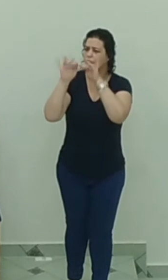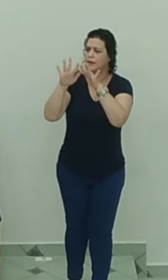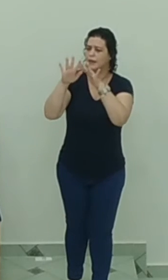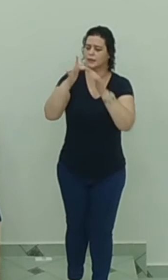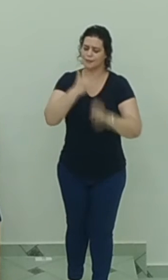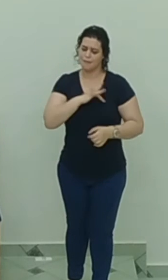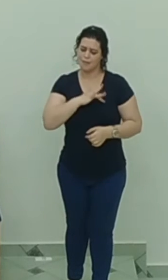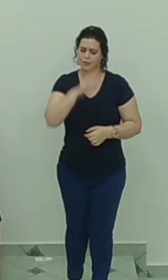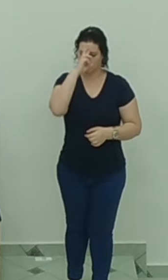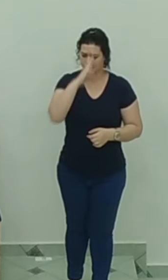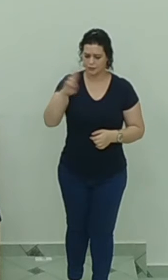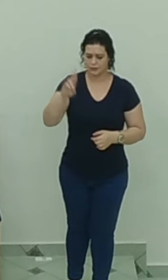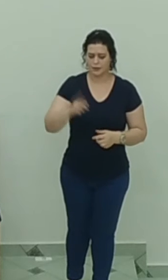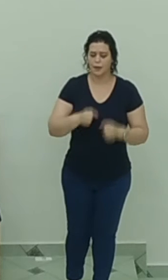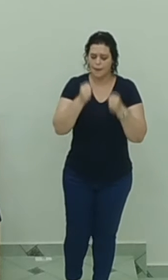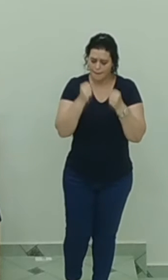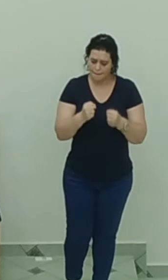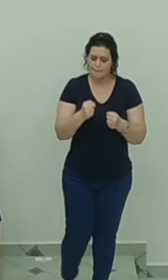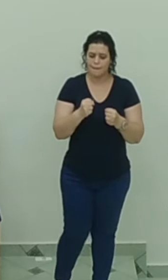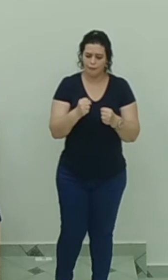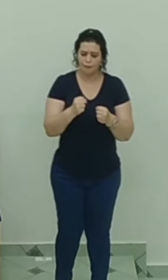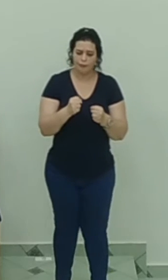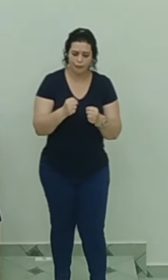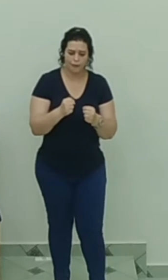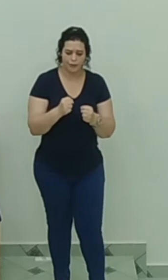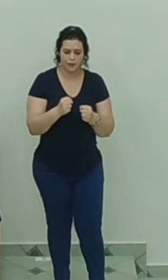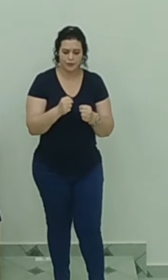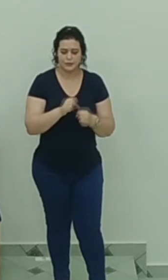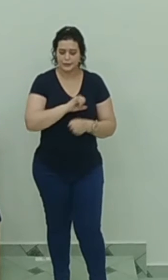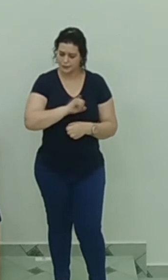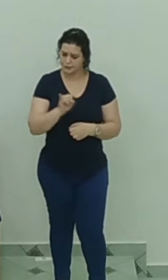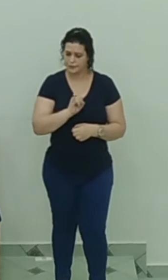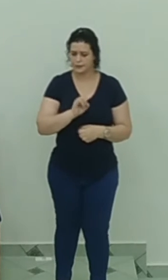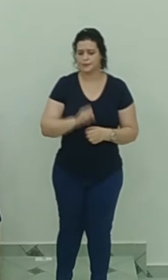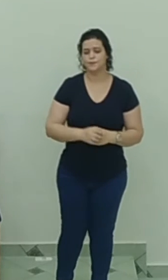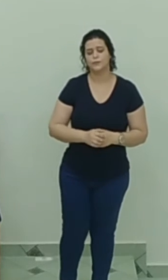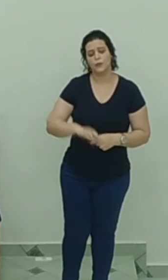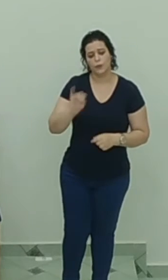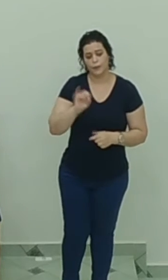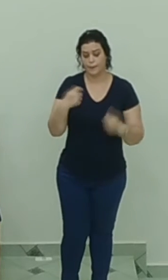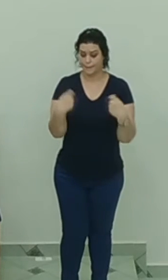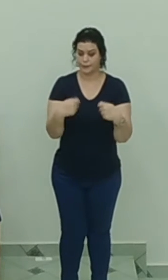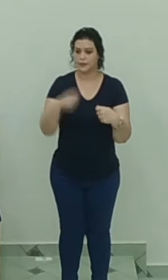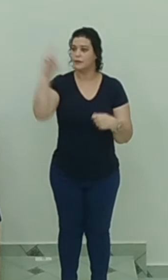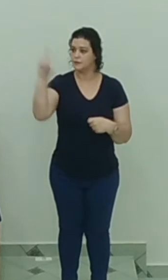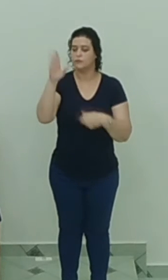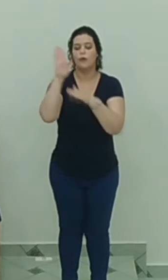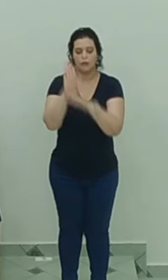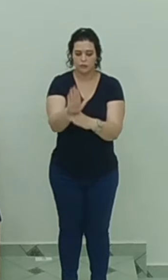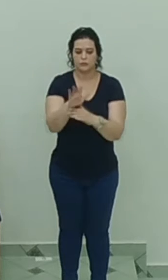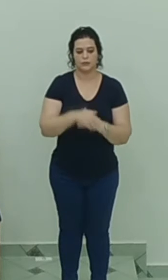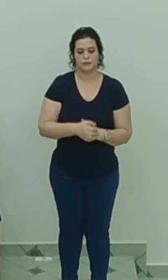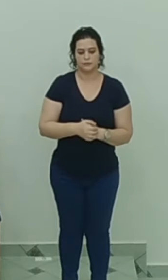possa garantir que, uma vez que o irmão se coloque à disposição, Deus